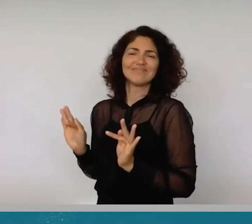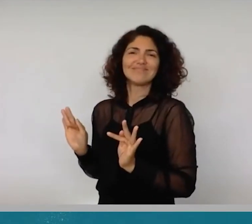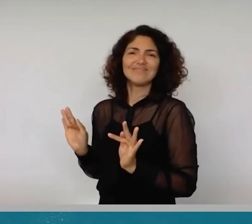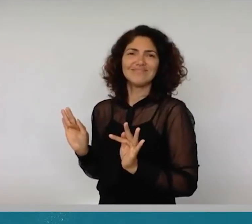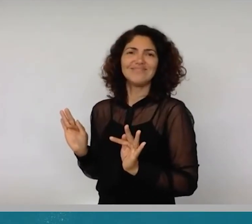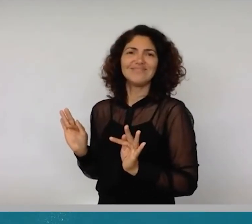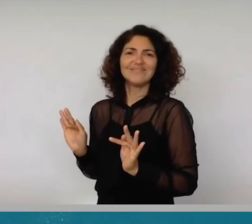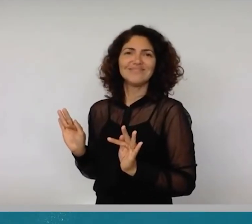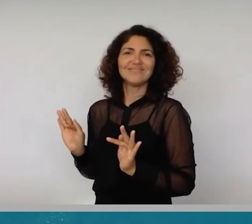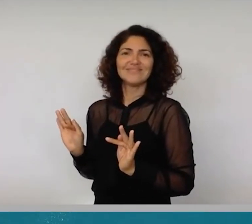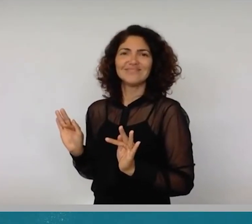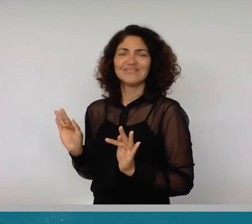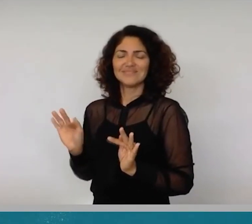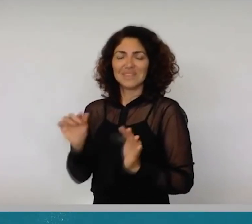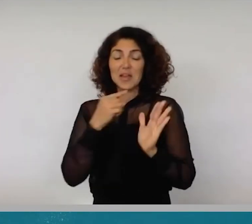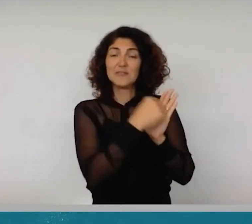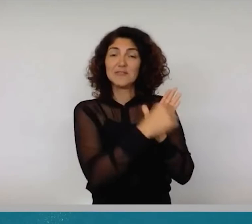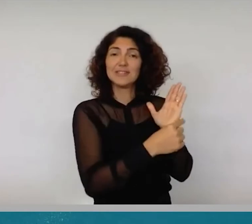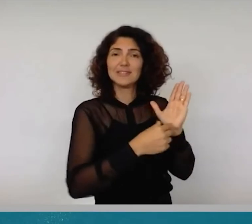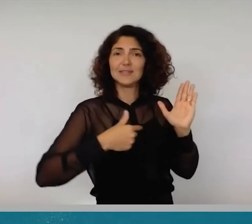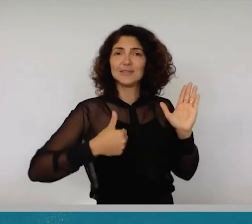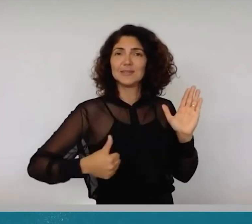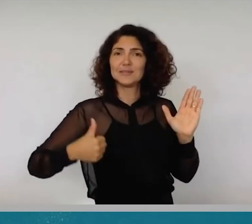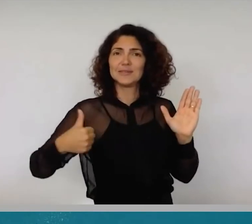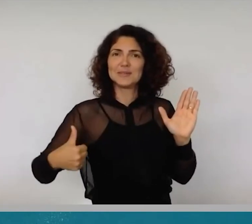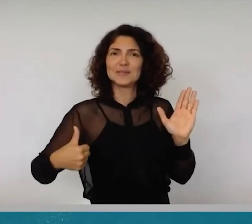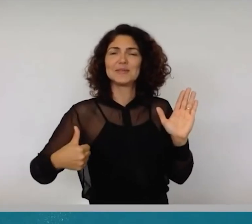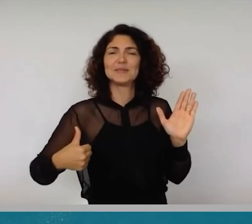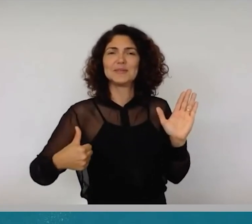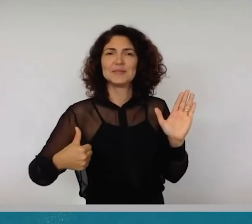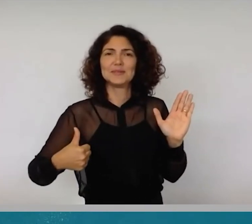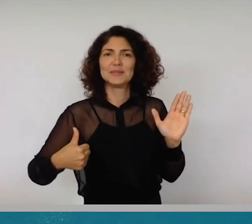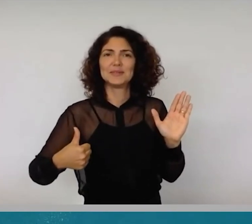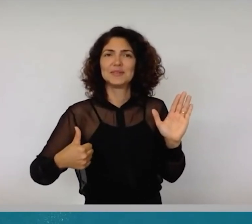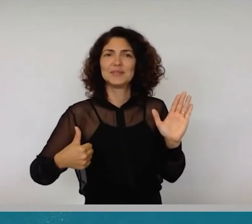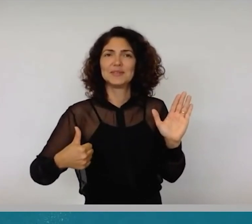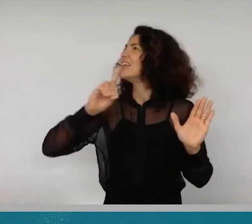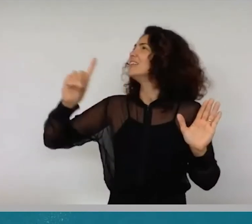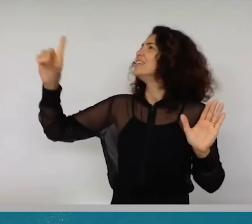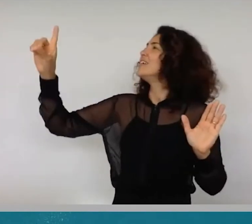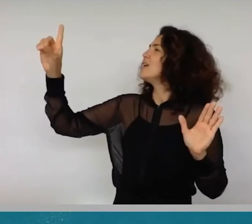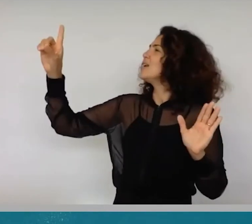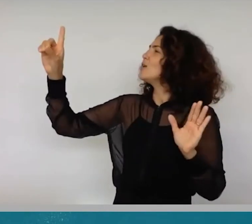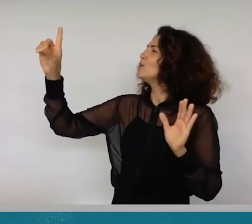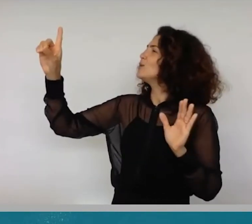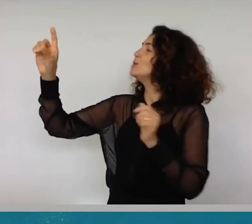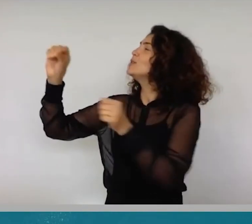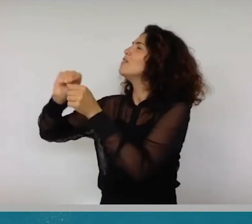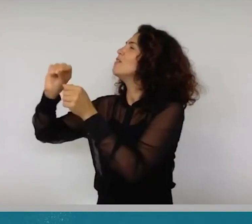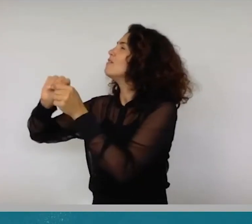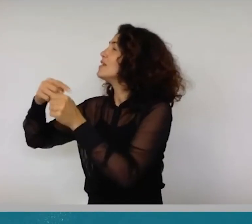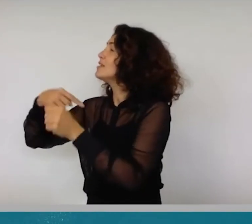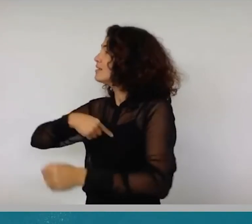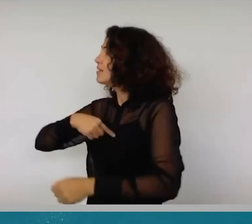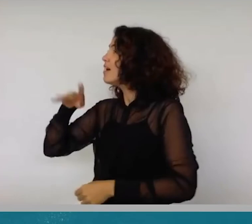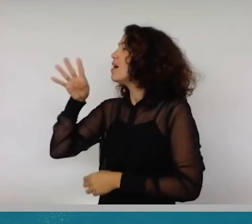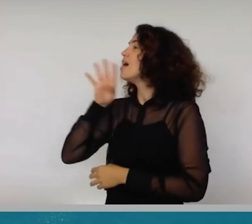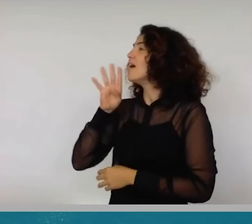Versículo 11. Tu me fizeste conhecer o caminho da